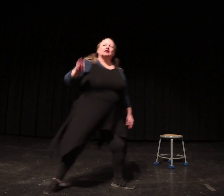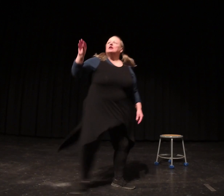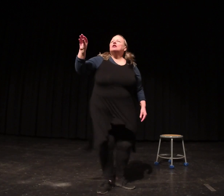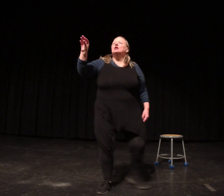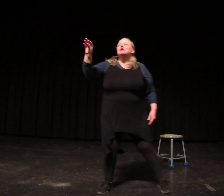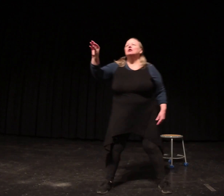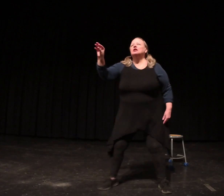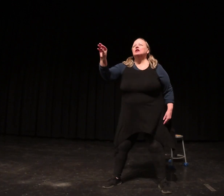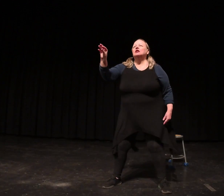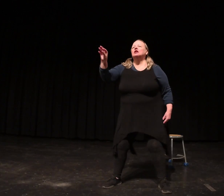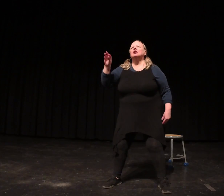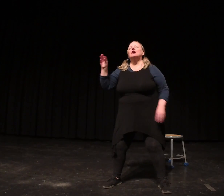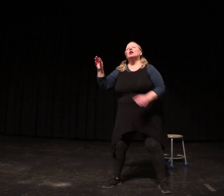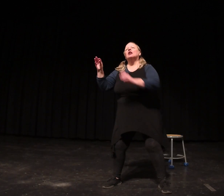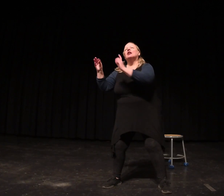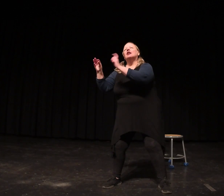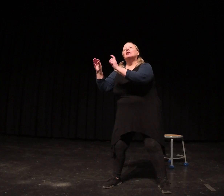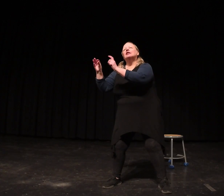OK.